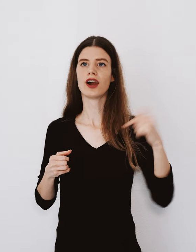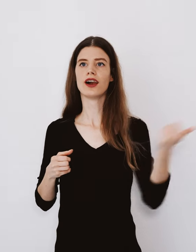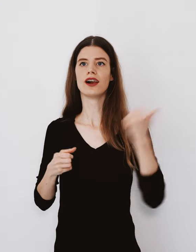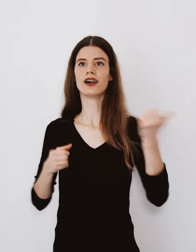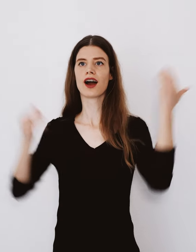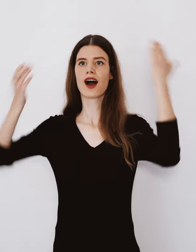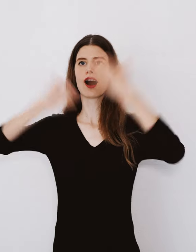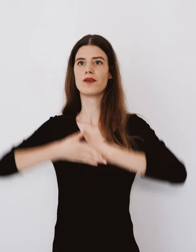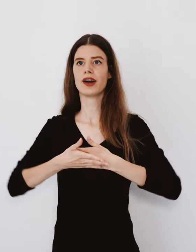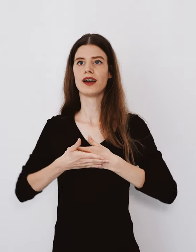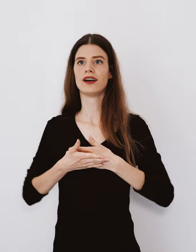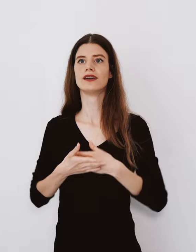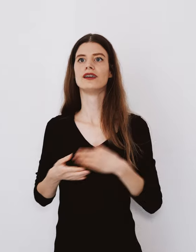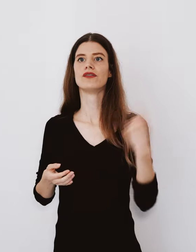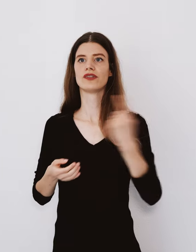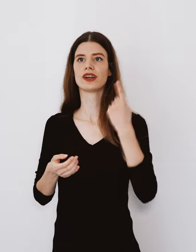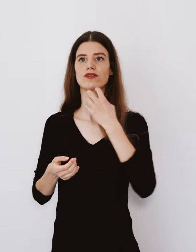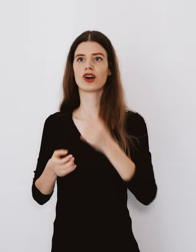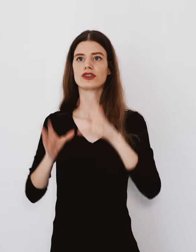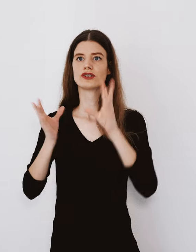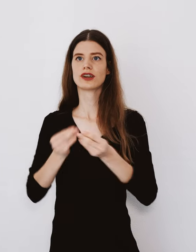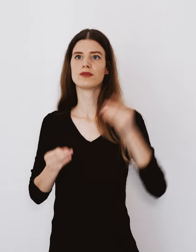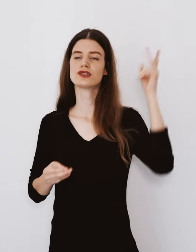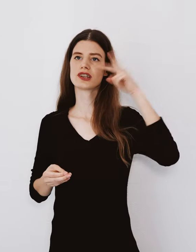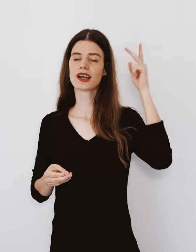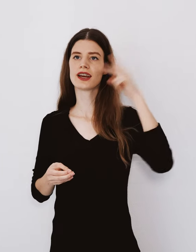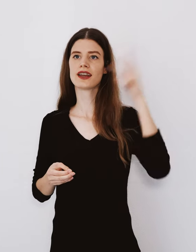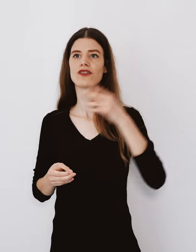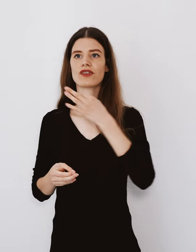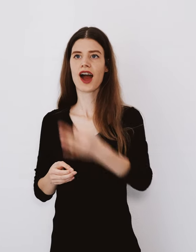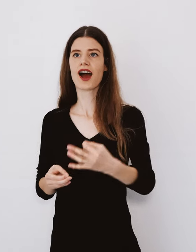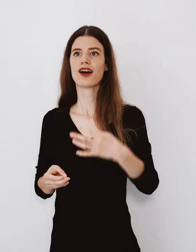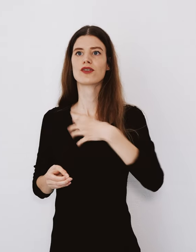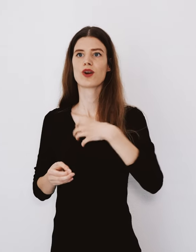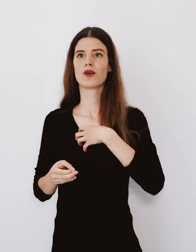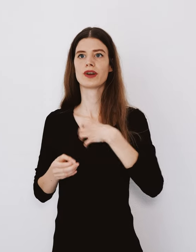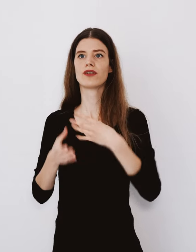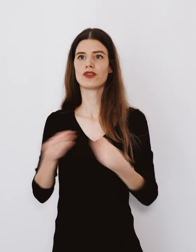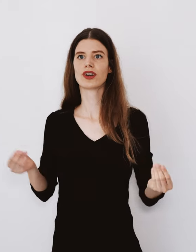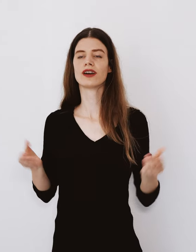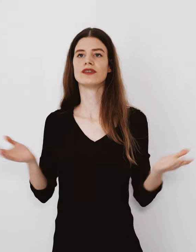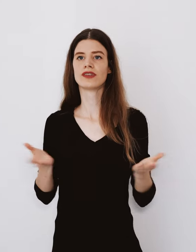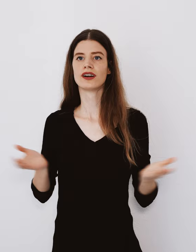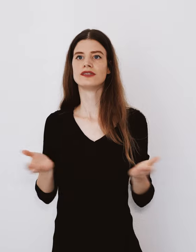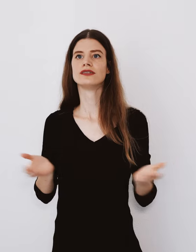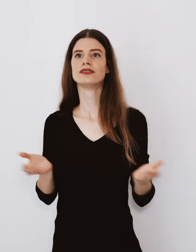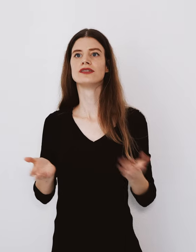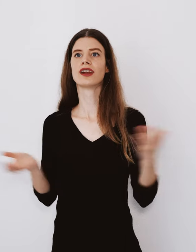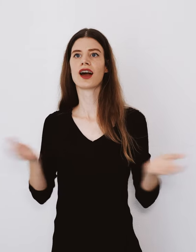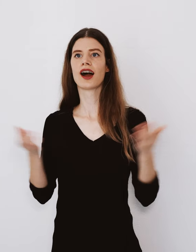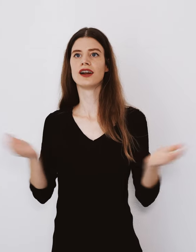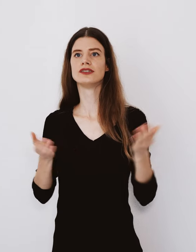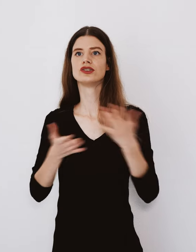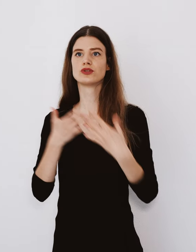lauter, heute wird ein geiler Abend. Wir wollen auch alles verstehen und haben mehr eine Frage. Ist die Lösung